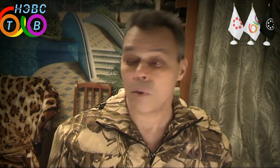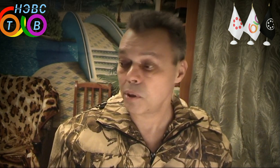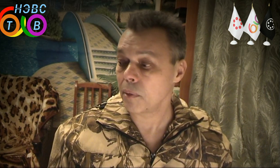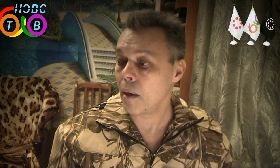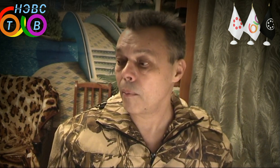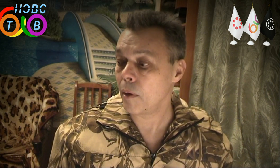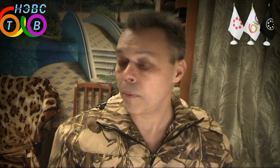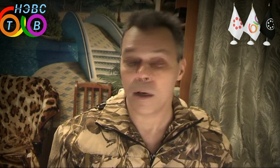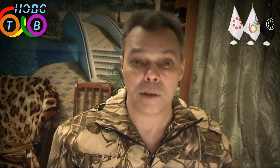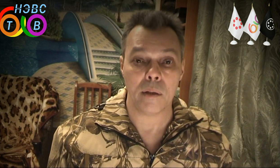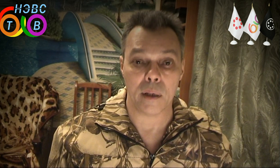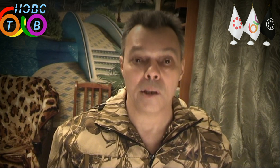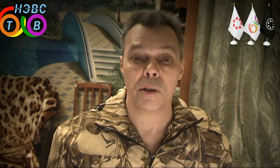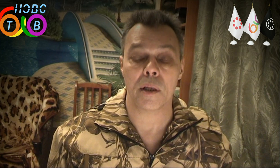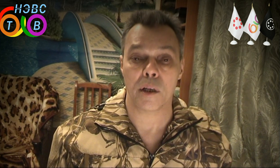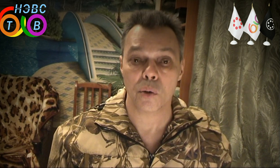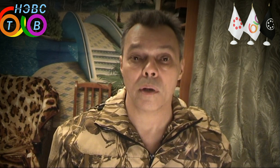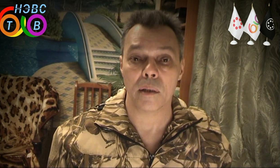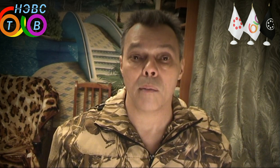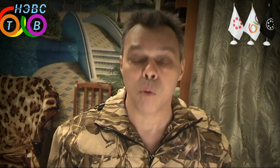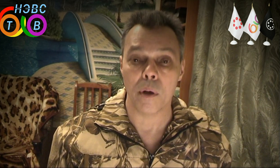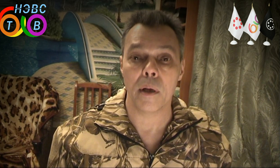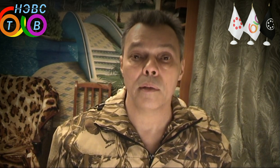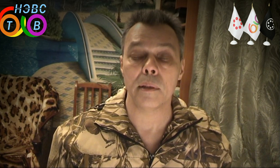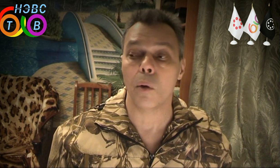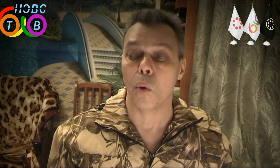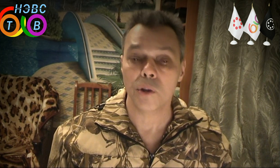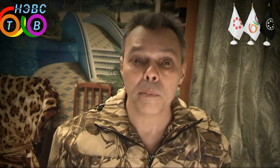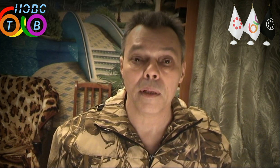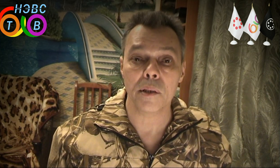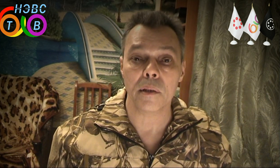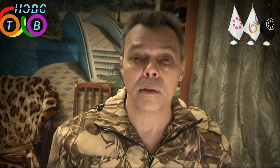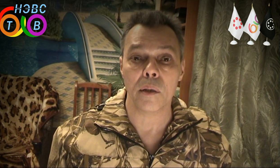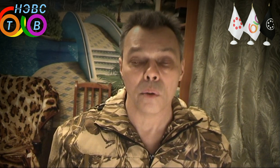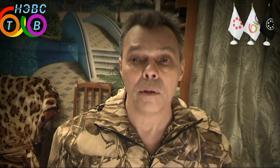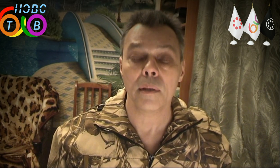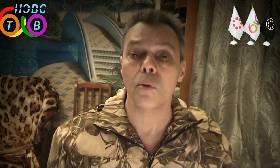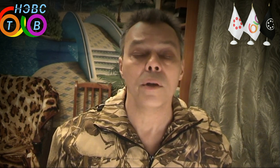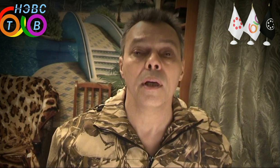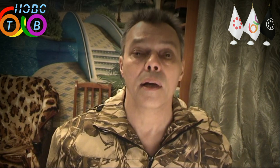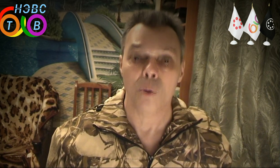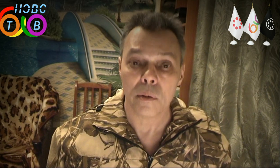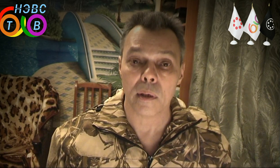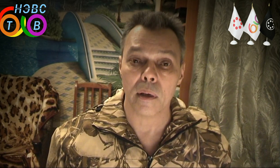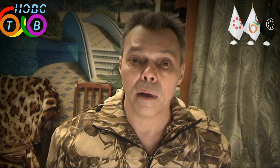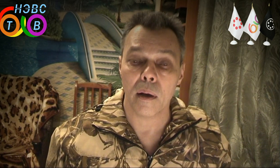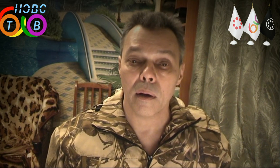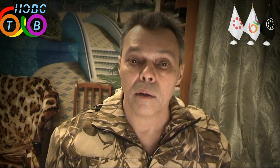в общем-то, при рождении, конечно же, хорошо, когда боль не очень продолжительная, но и не короткая. То